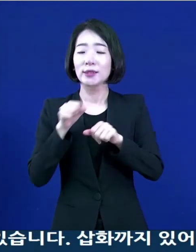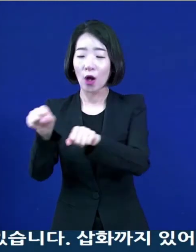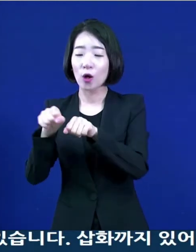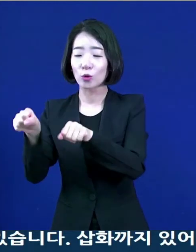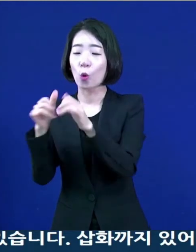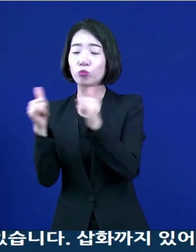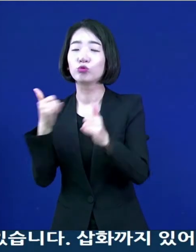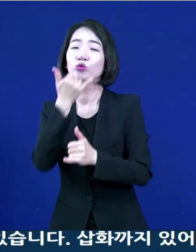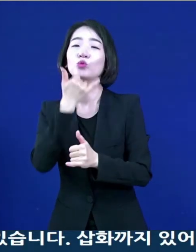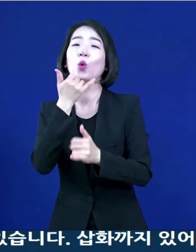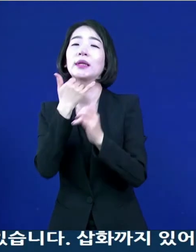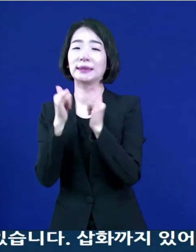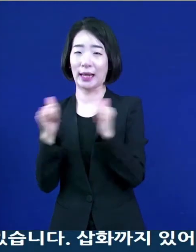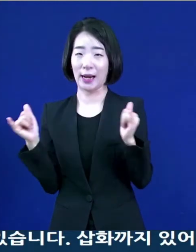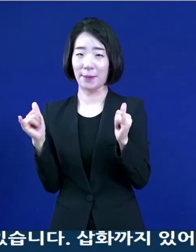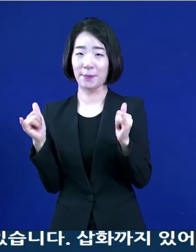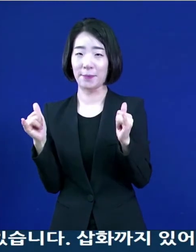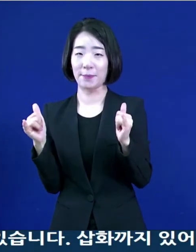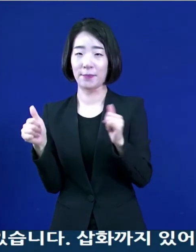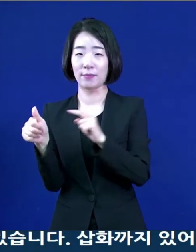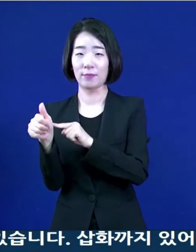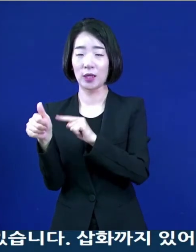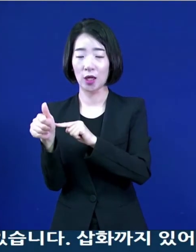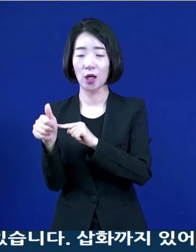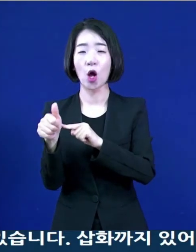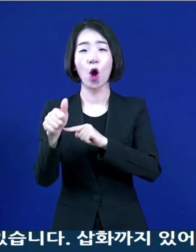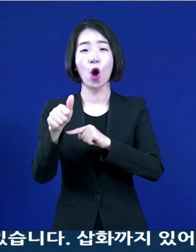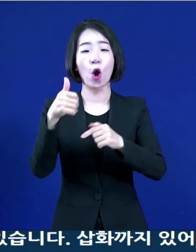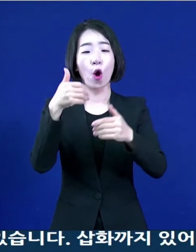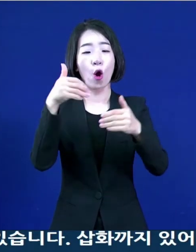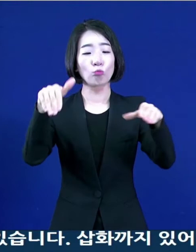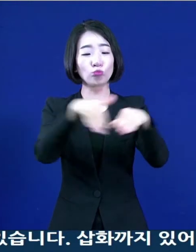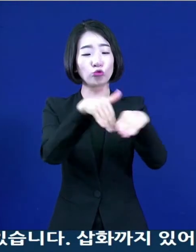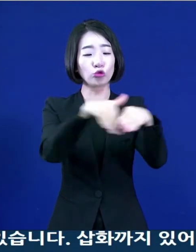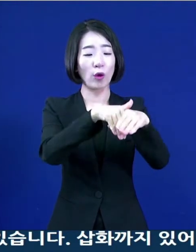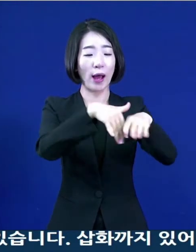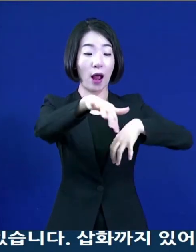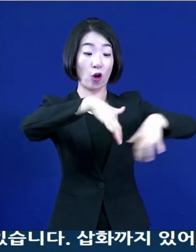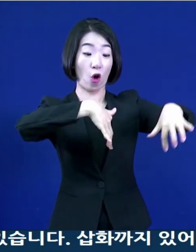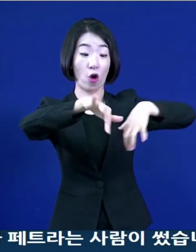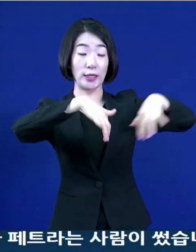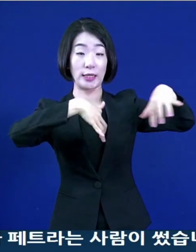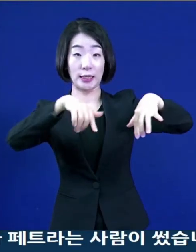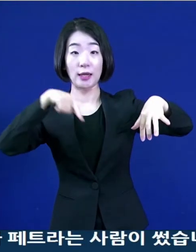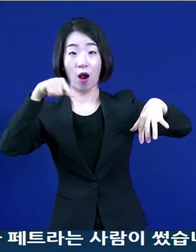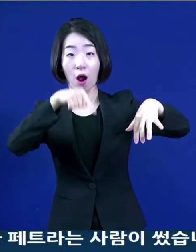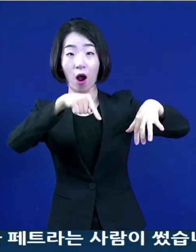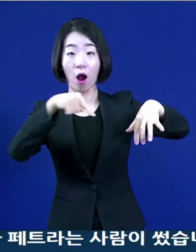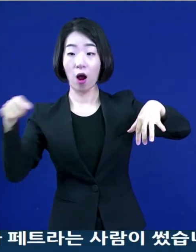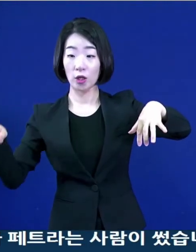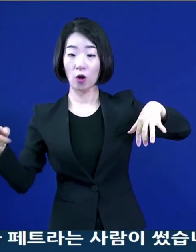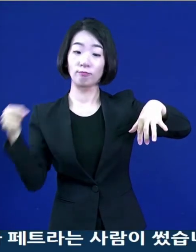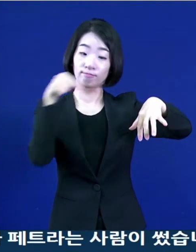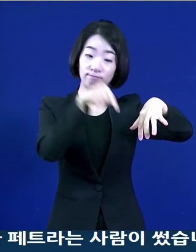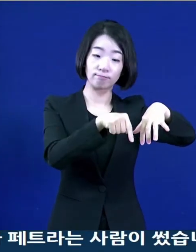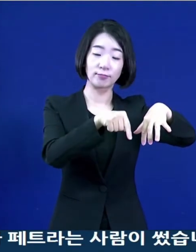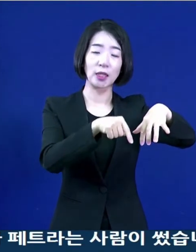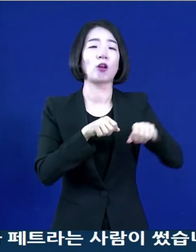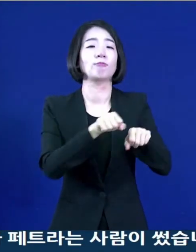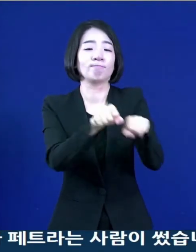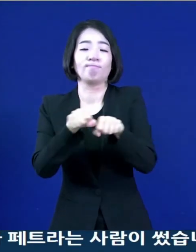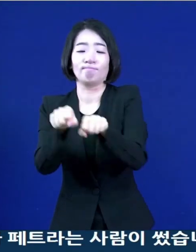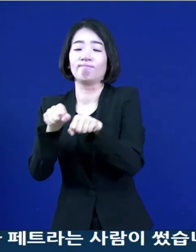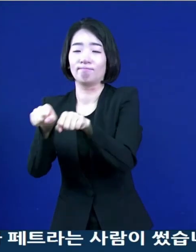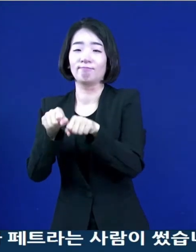독일에 굉장히 유명한 문화거리의 청소부입니다. 아주 신나게 청소를 하는 사람이었어요. 자기